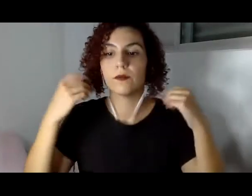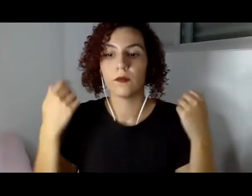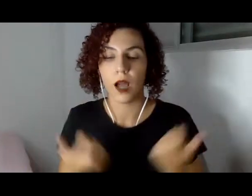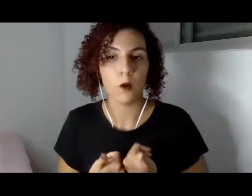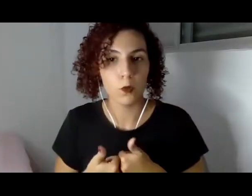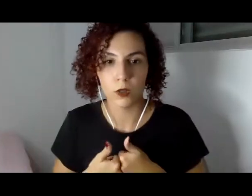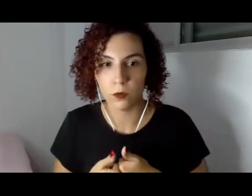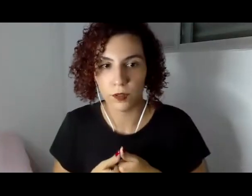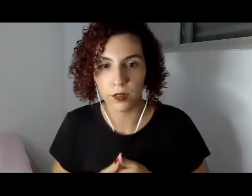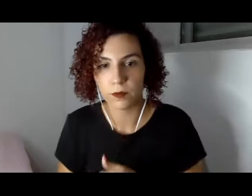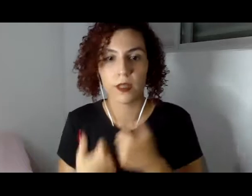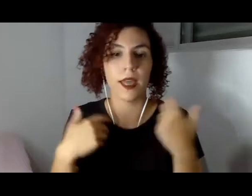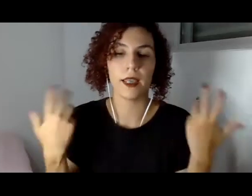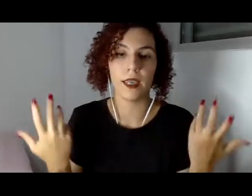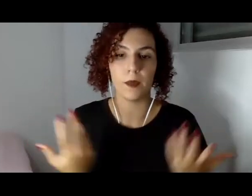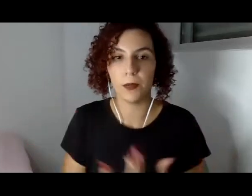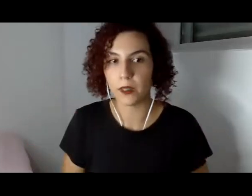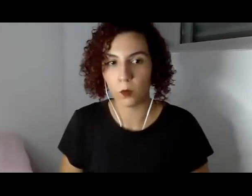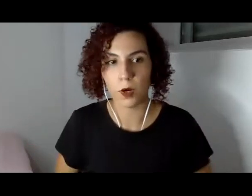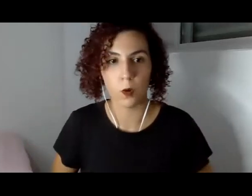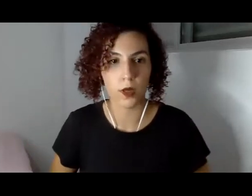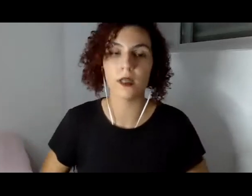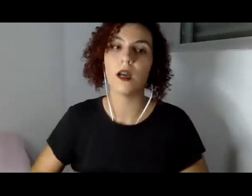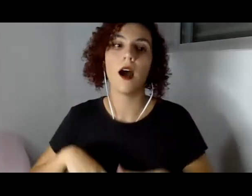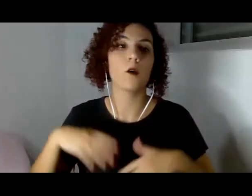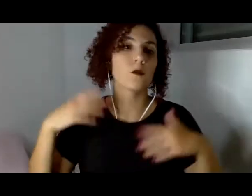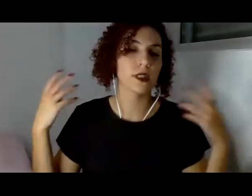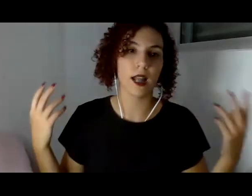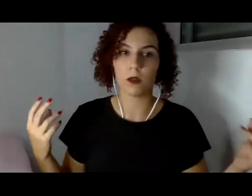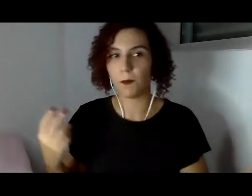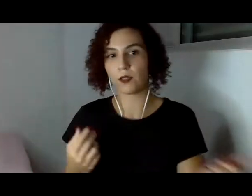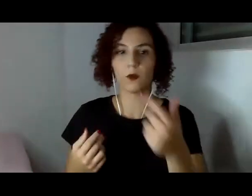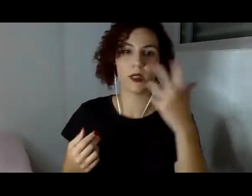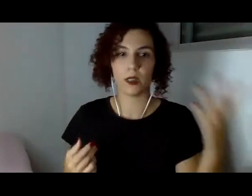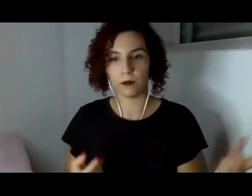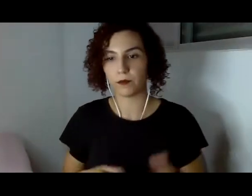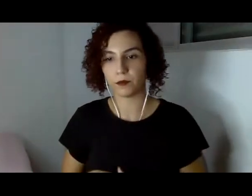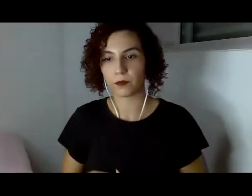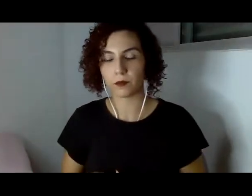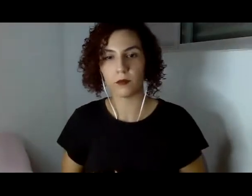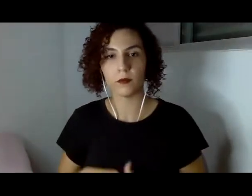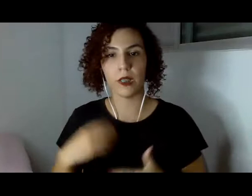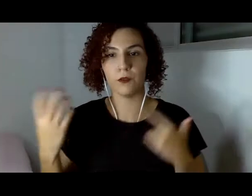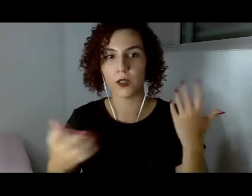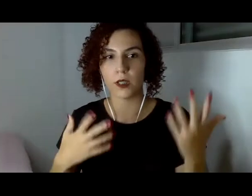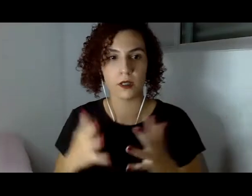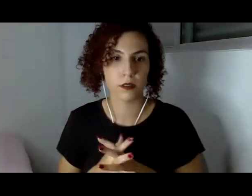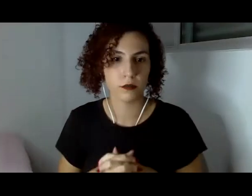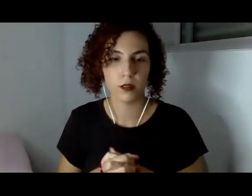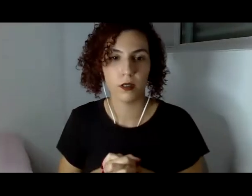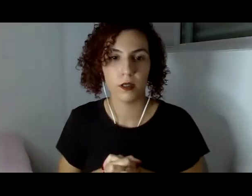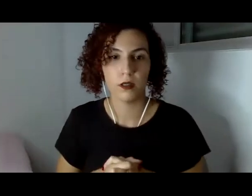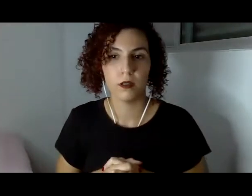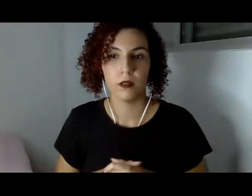Gente, alguma dúvida? Querem que repita alguma coisa? Algum sinal que passou assim e